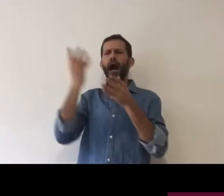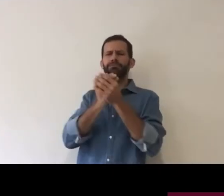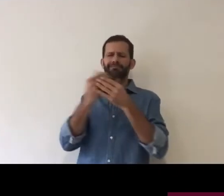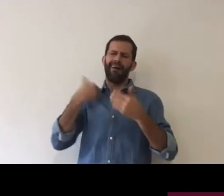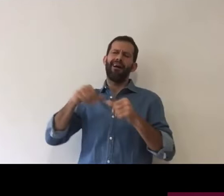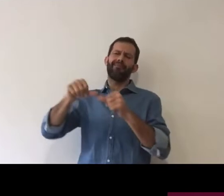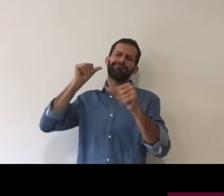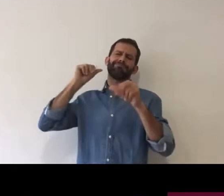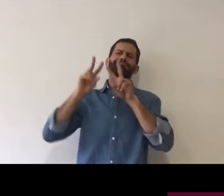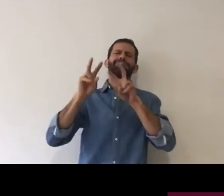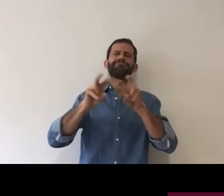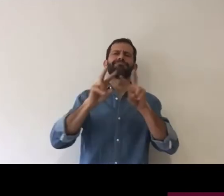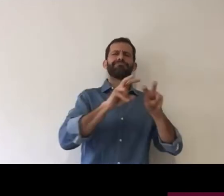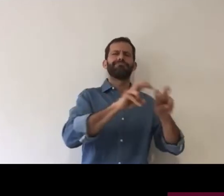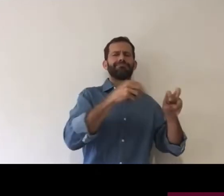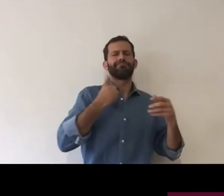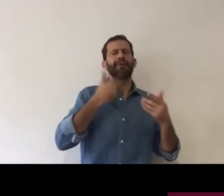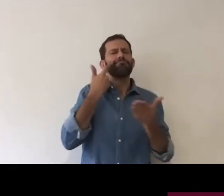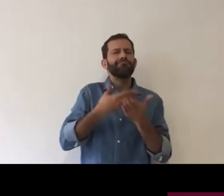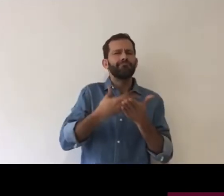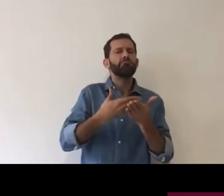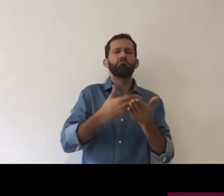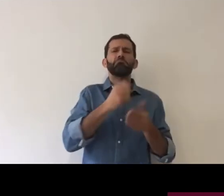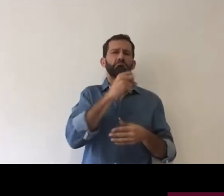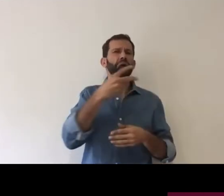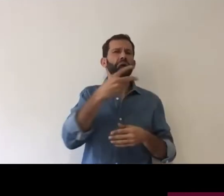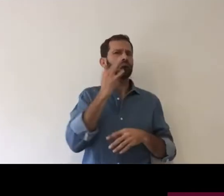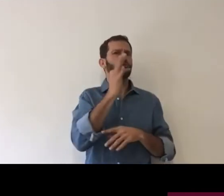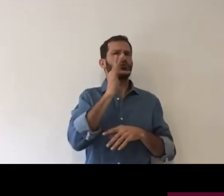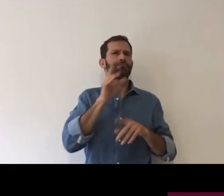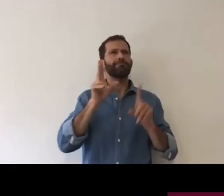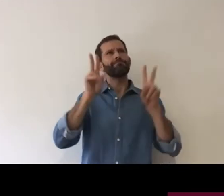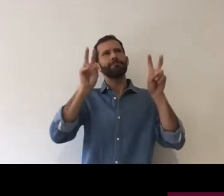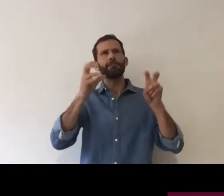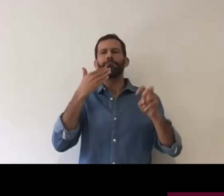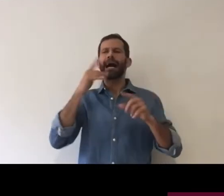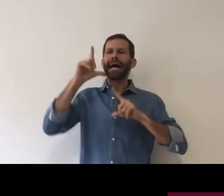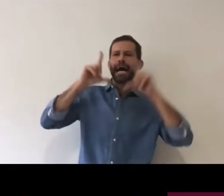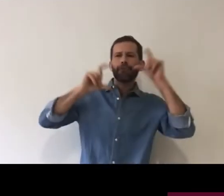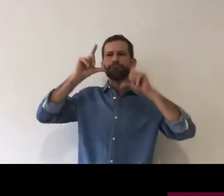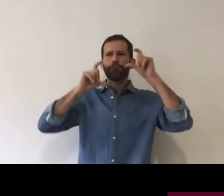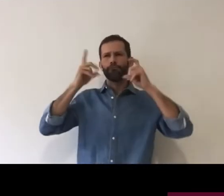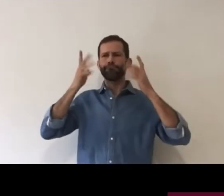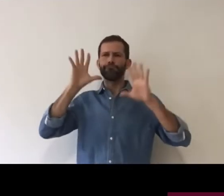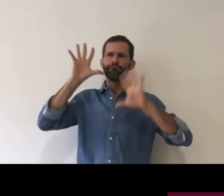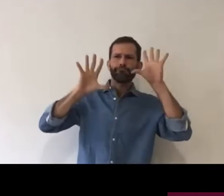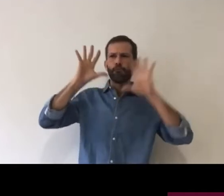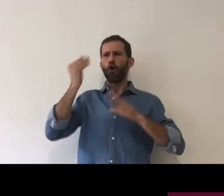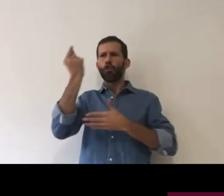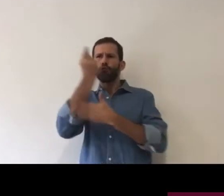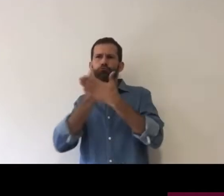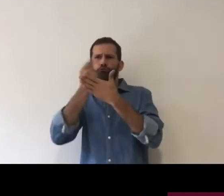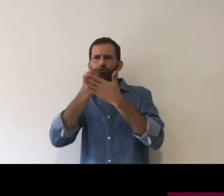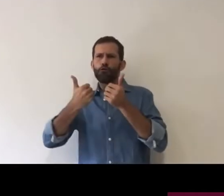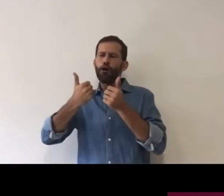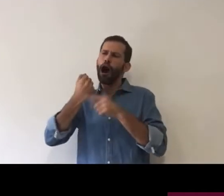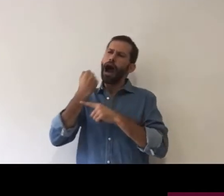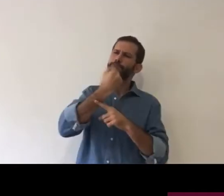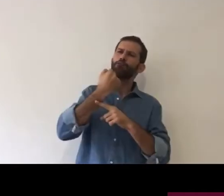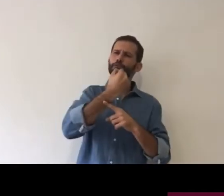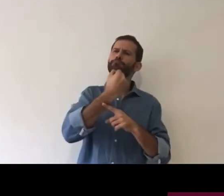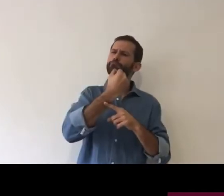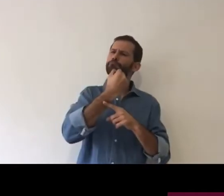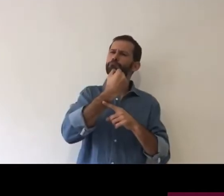conceptos abstractos, que ya cuentan con diversos estudios e investigaciones que constatan que